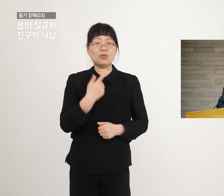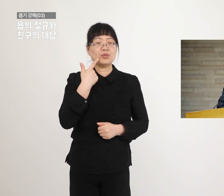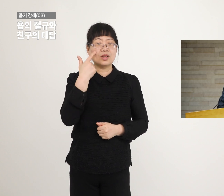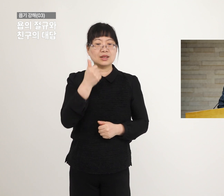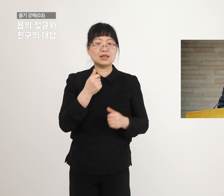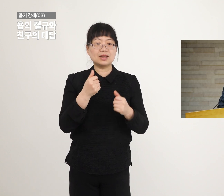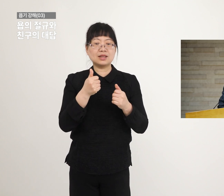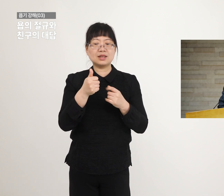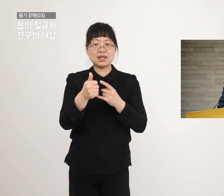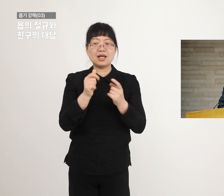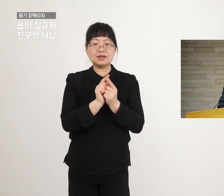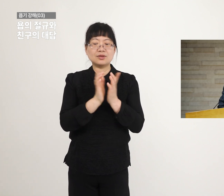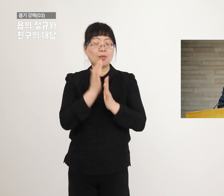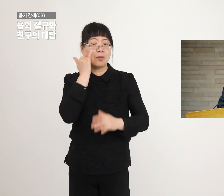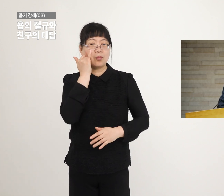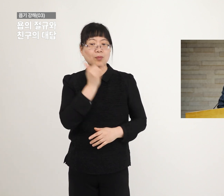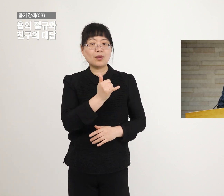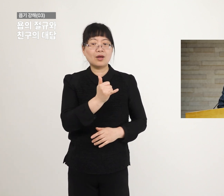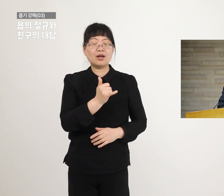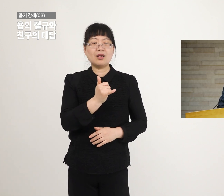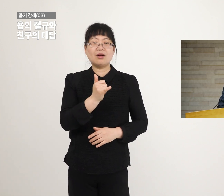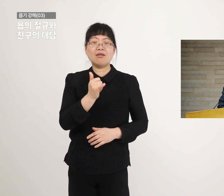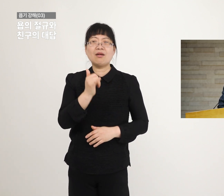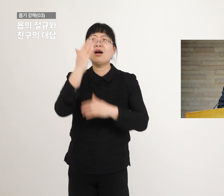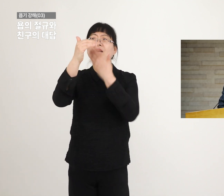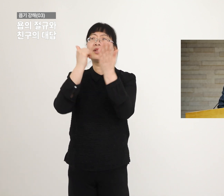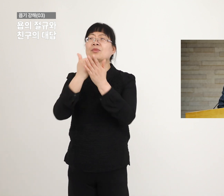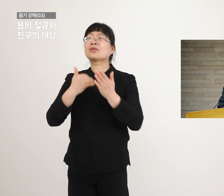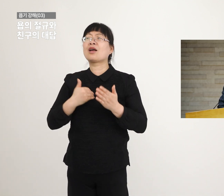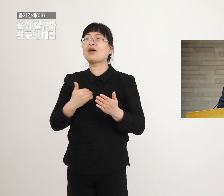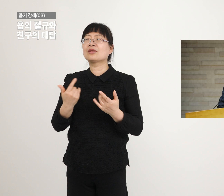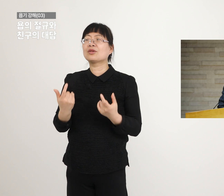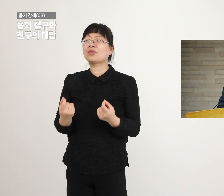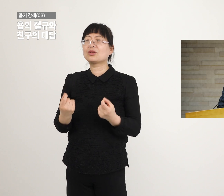한 겁니다. 어떻게 하나님 나한테 이럴 수 있어요?